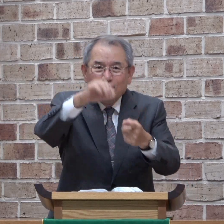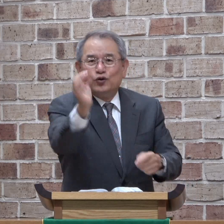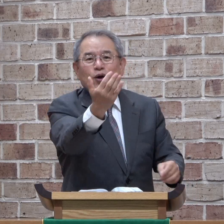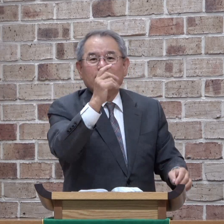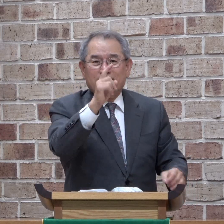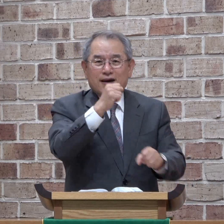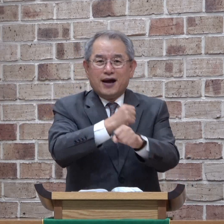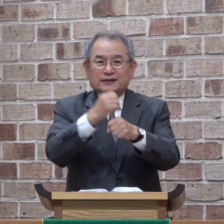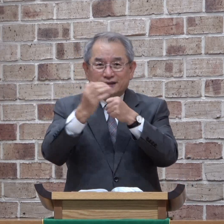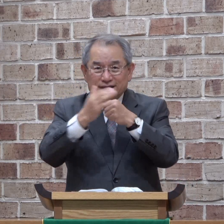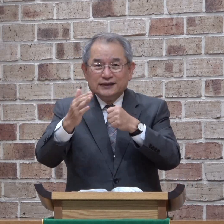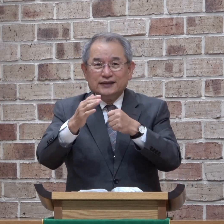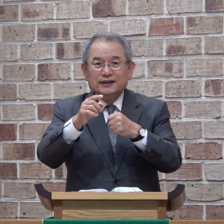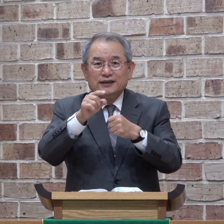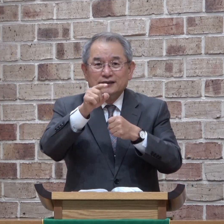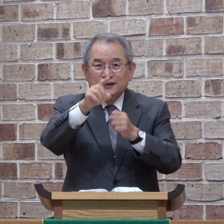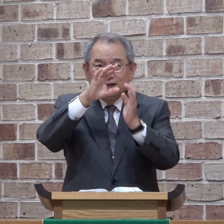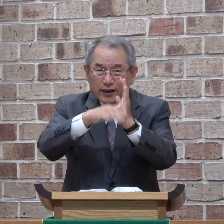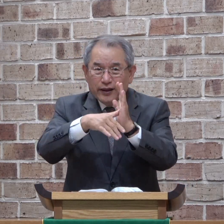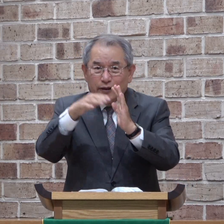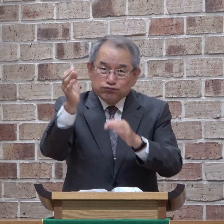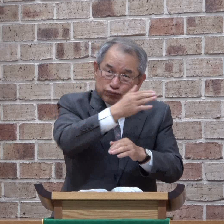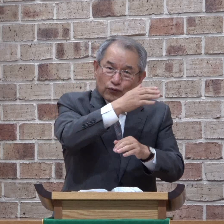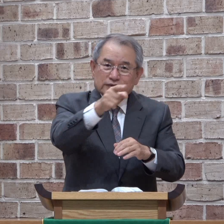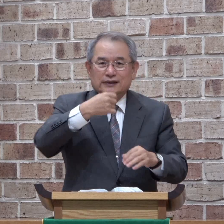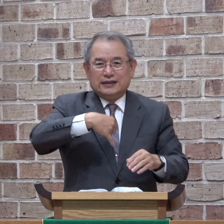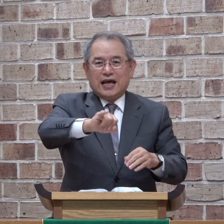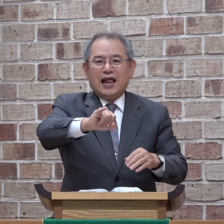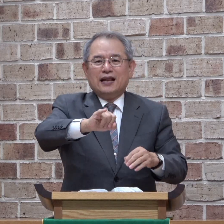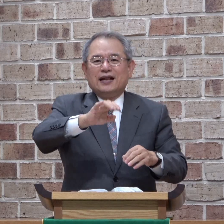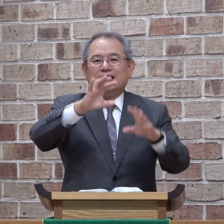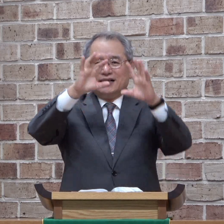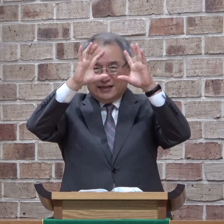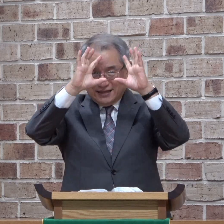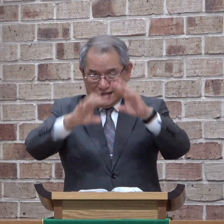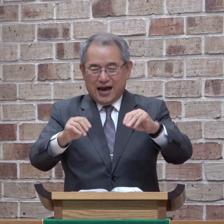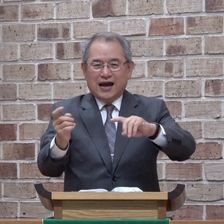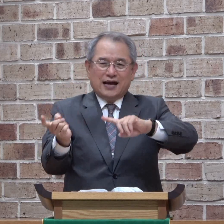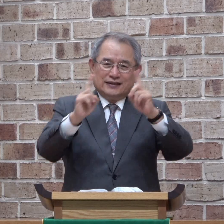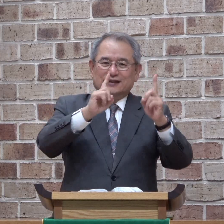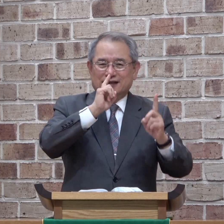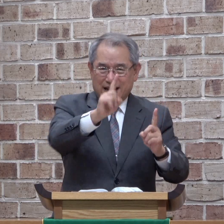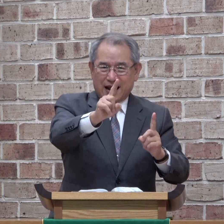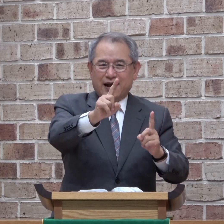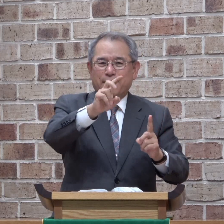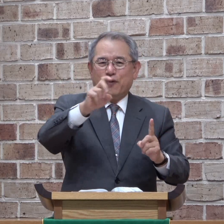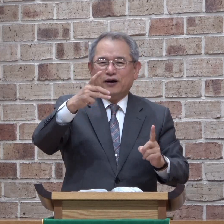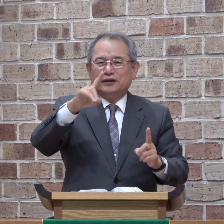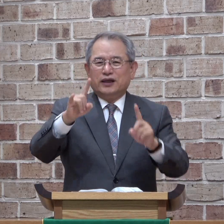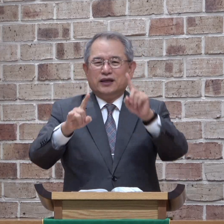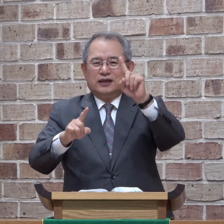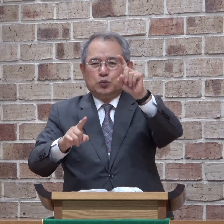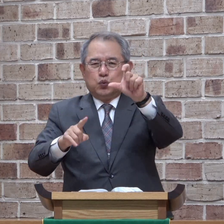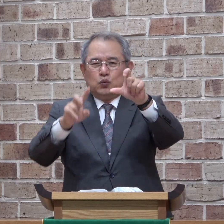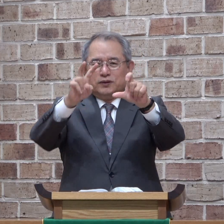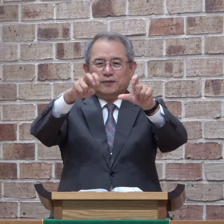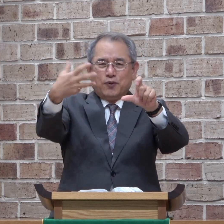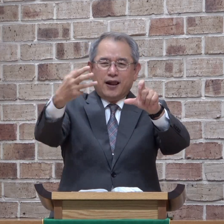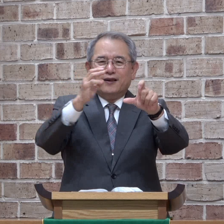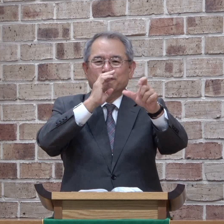하시니 그때로부터 그의 딸이 나으니라. 마태복음 15장 28절